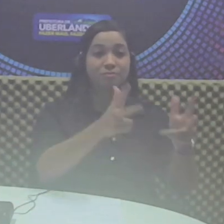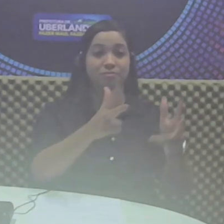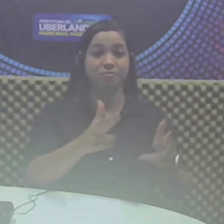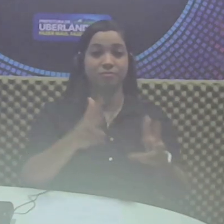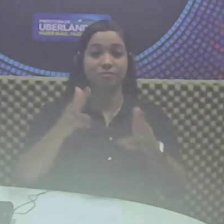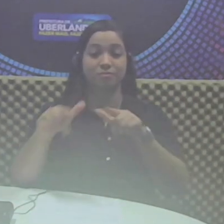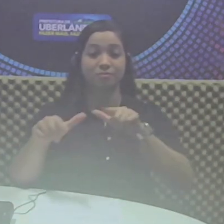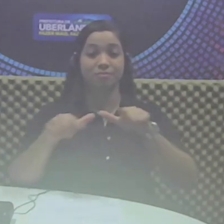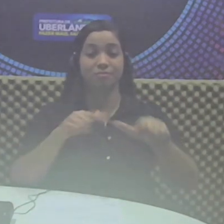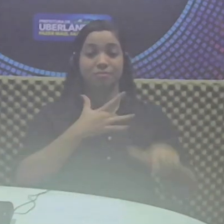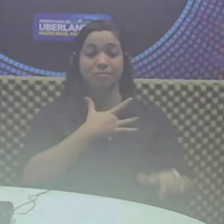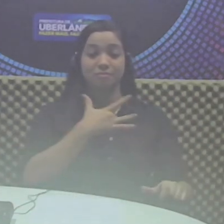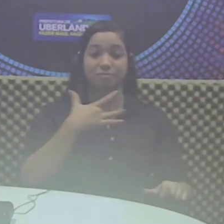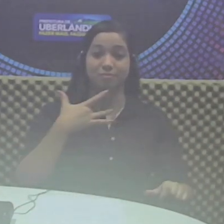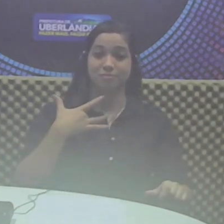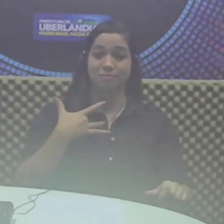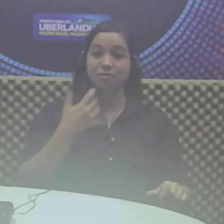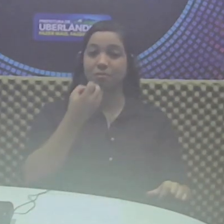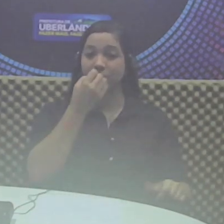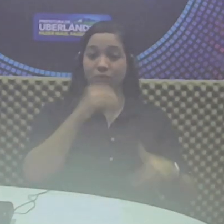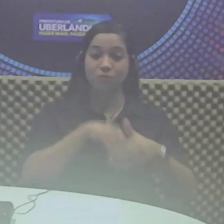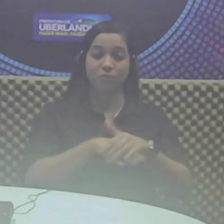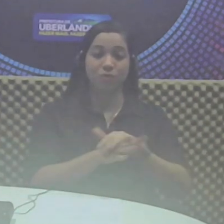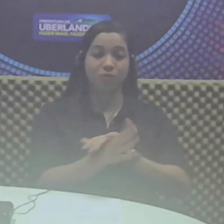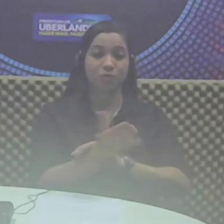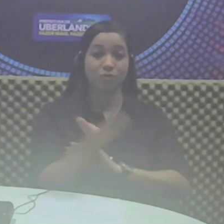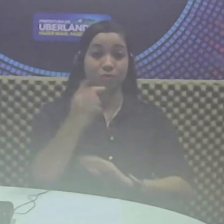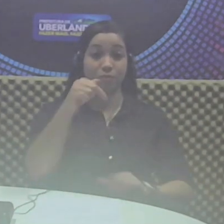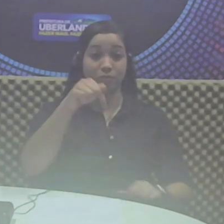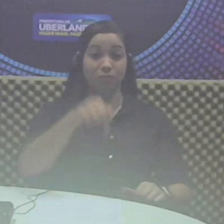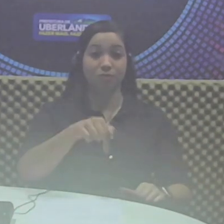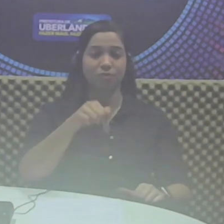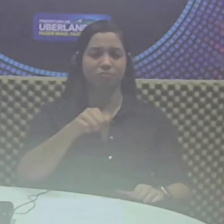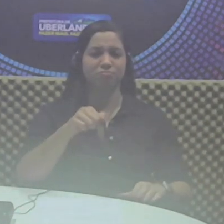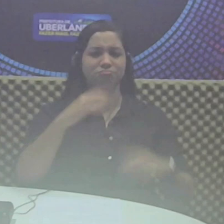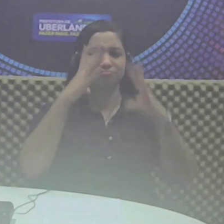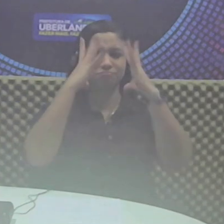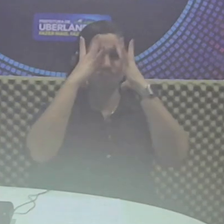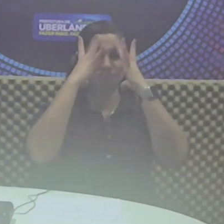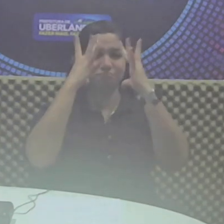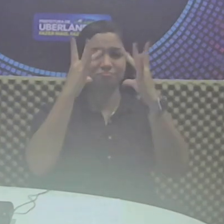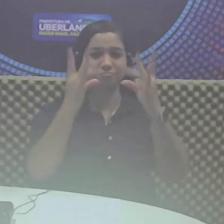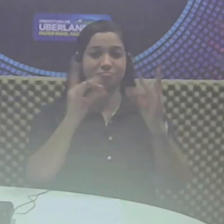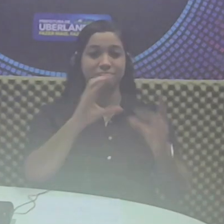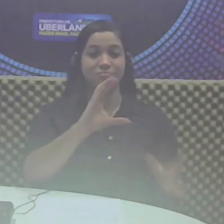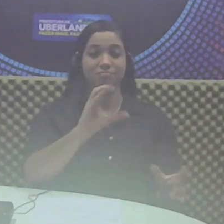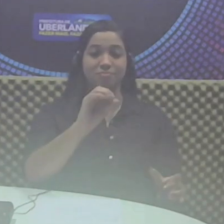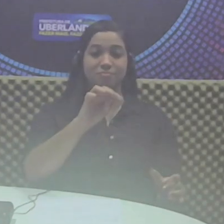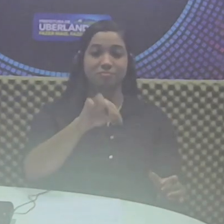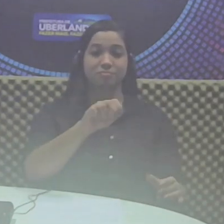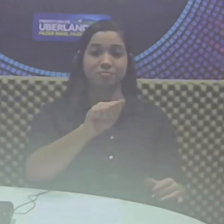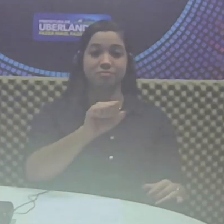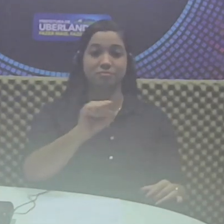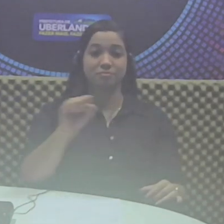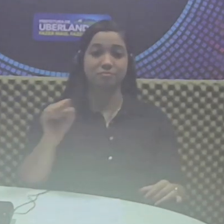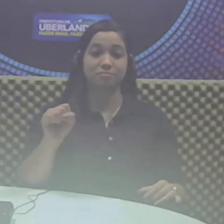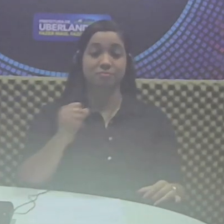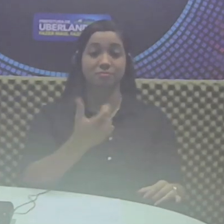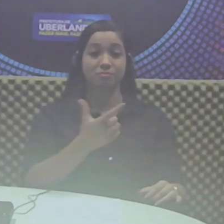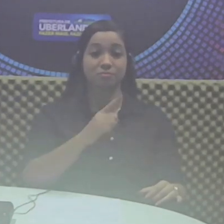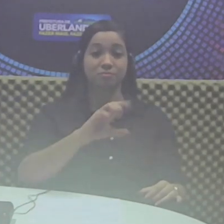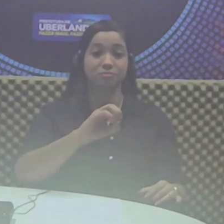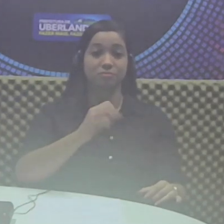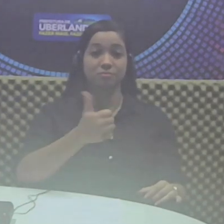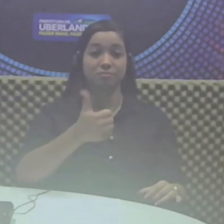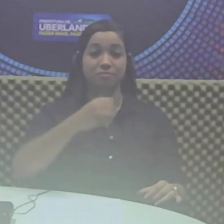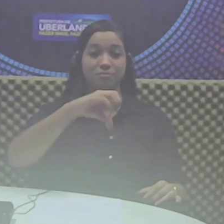boas práticas implementadas aqui chamaram a atenção do conas e em 2019 a cidade se tornou um centro